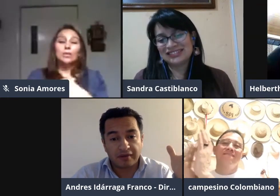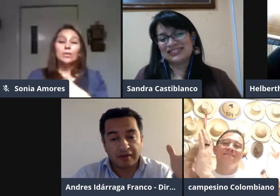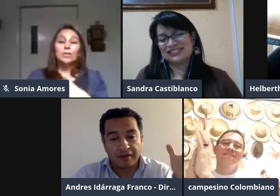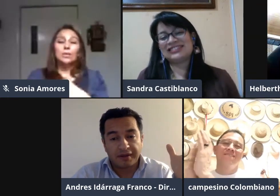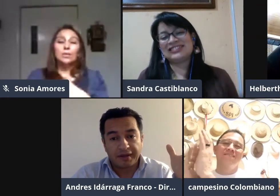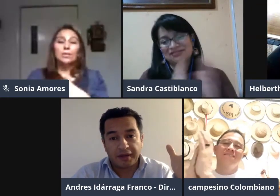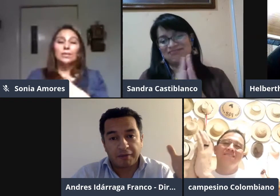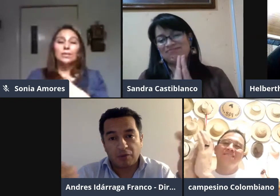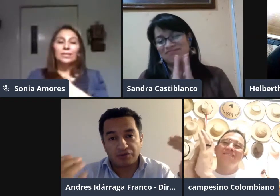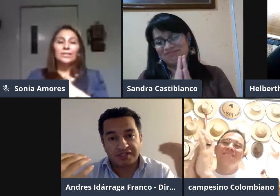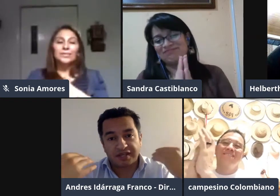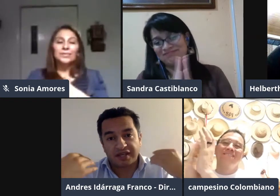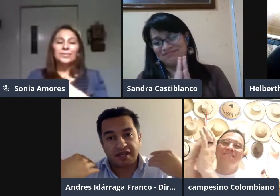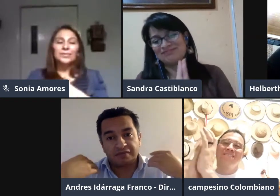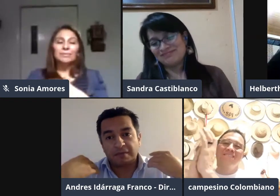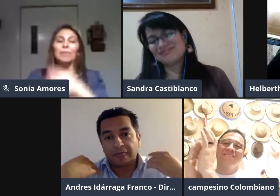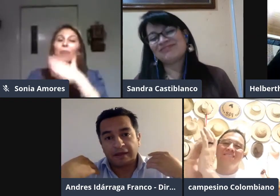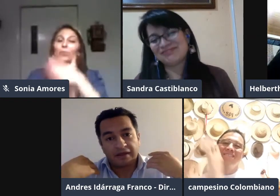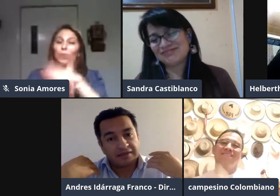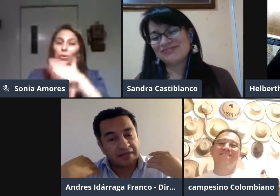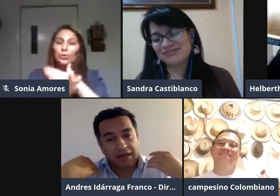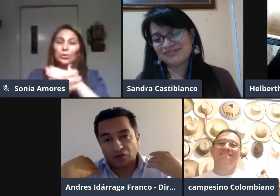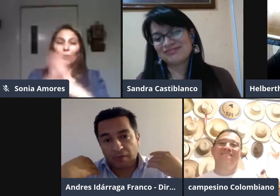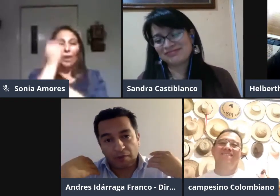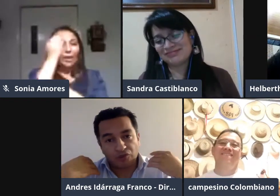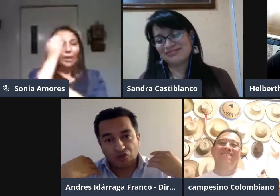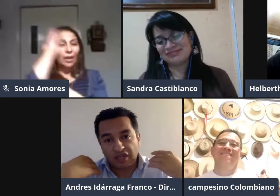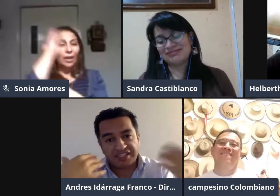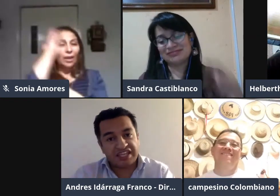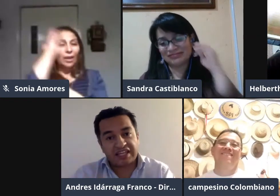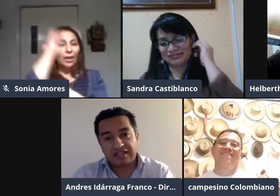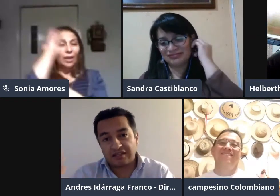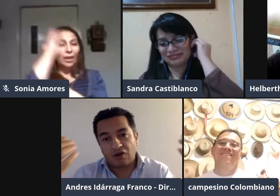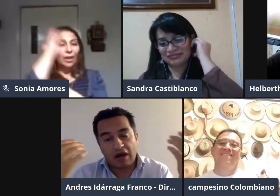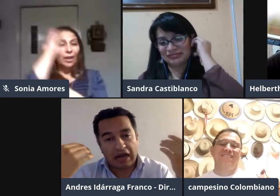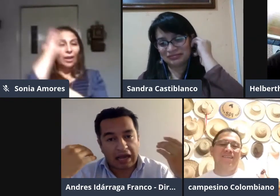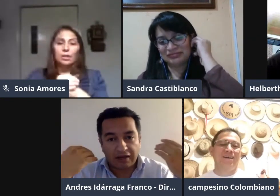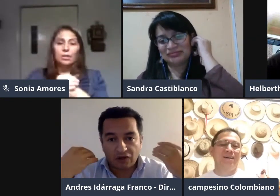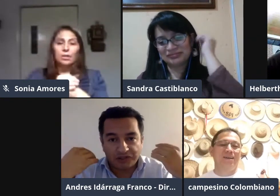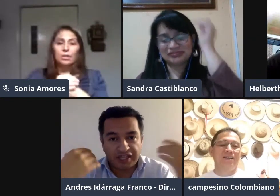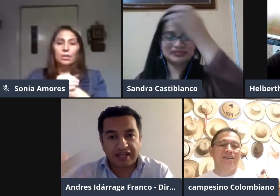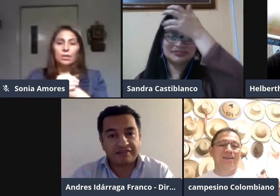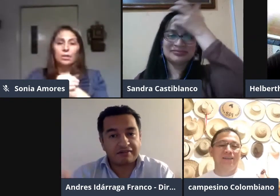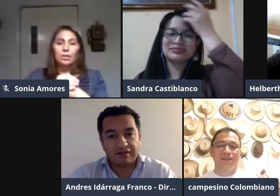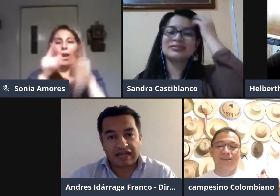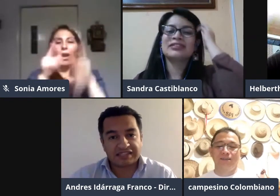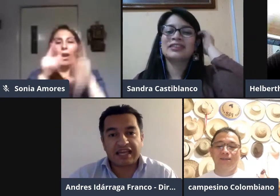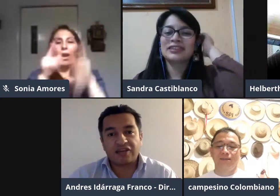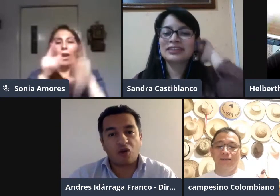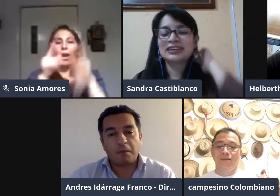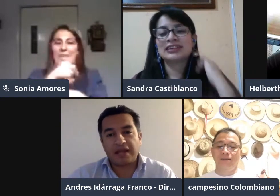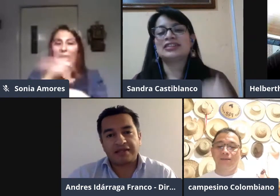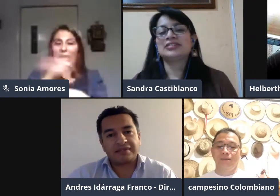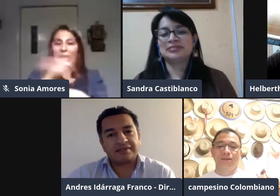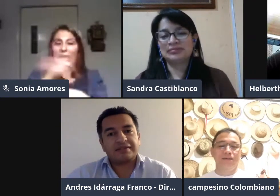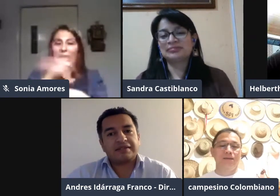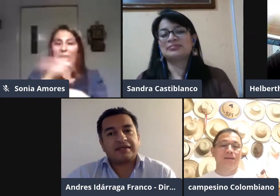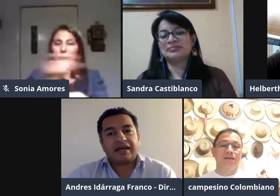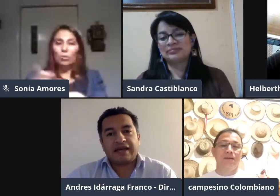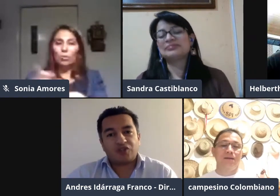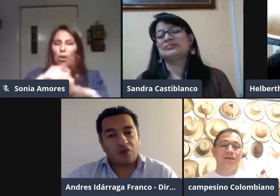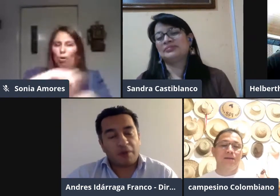Helbert. Vamos a hacer que salga otra promoción de 100, ojalá los 100, las 100